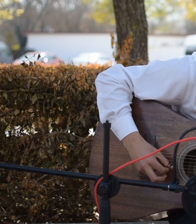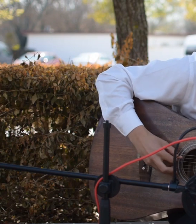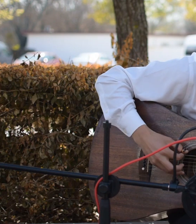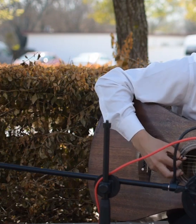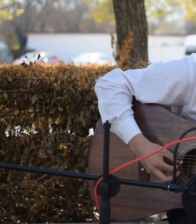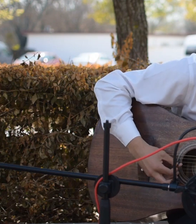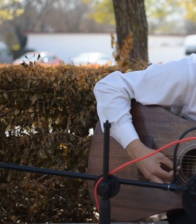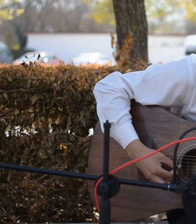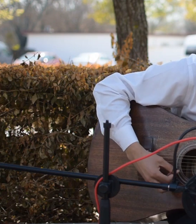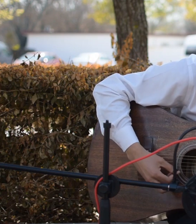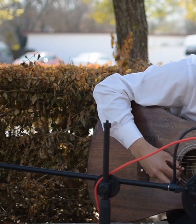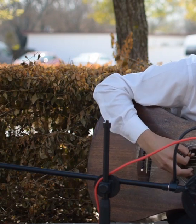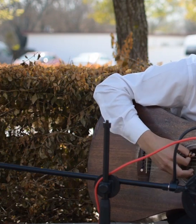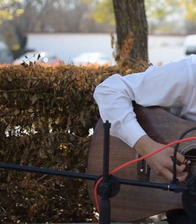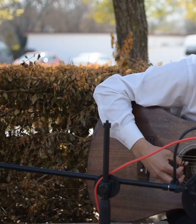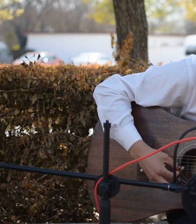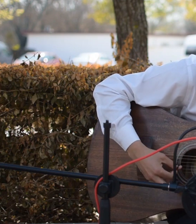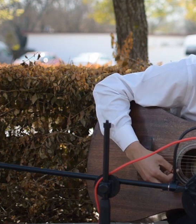y